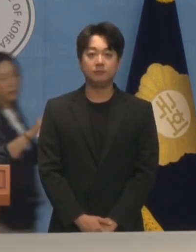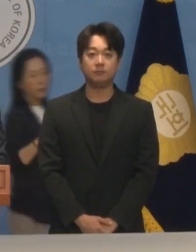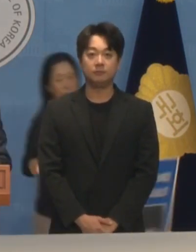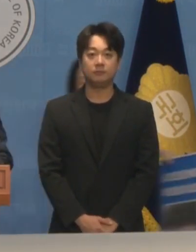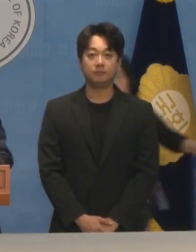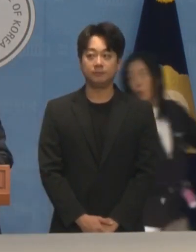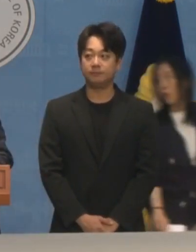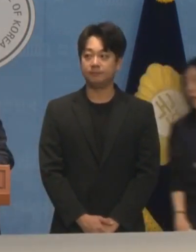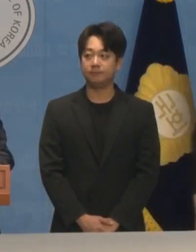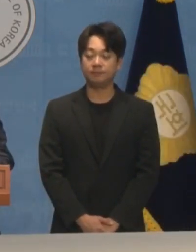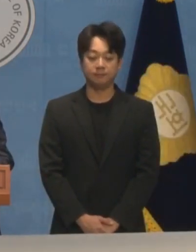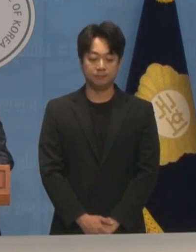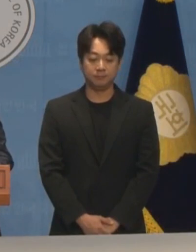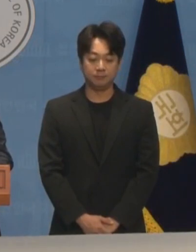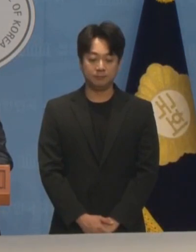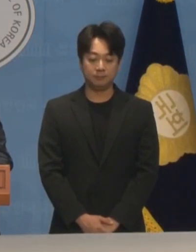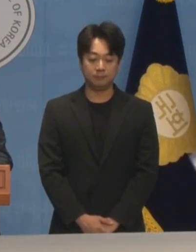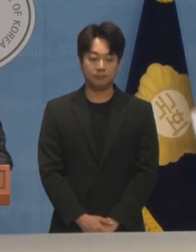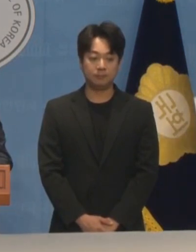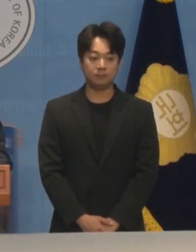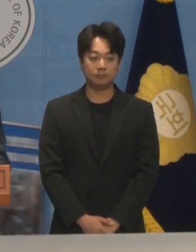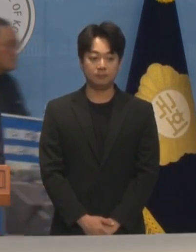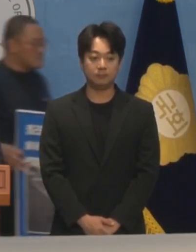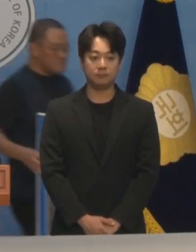적절하게 쓰세요.